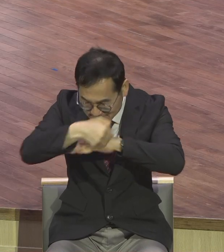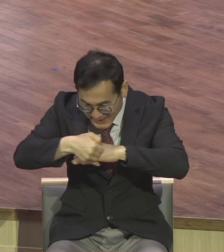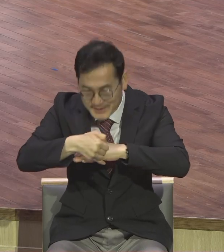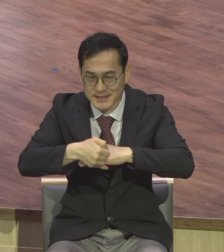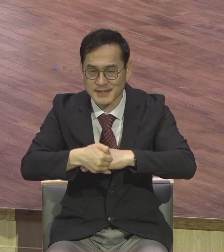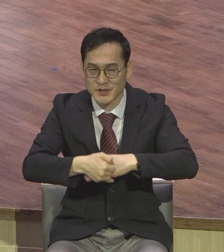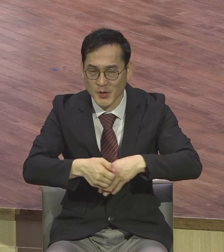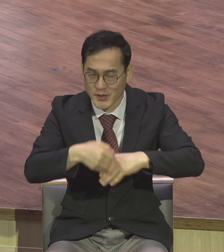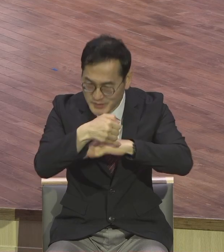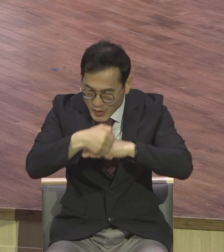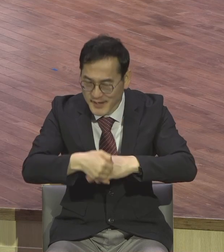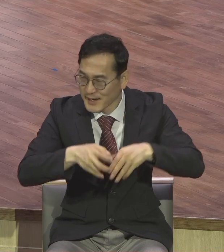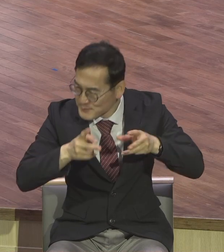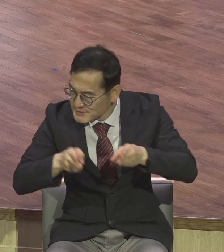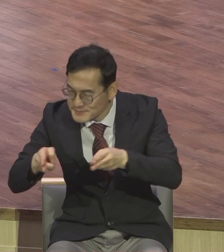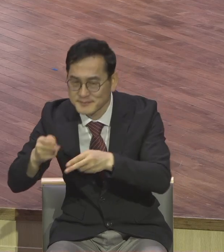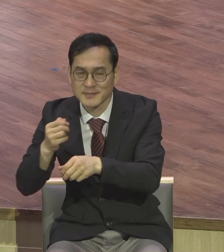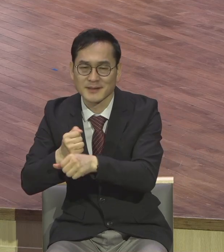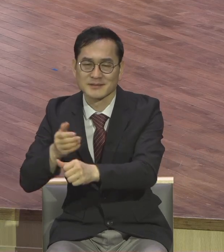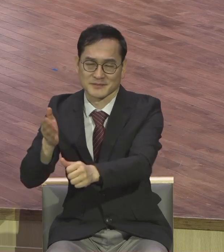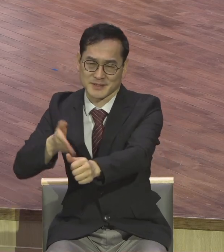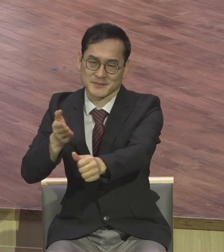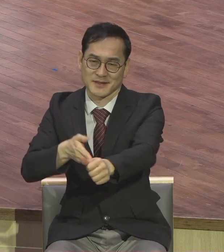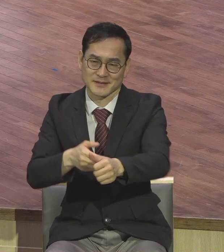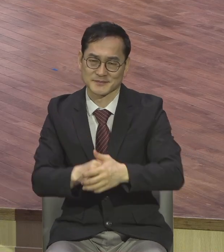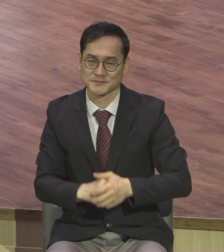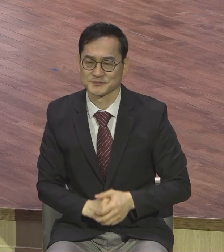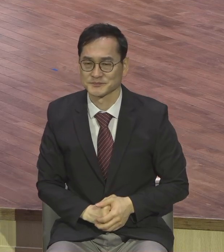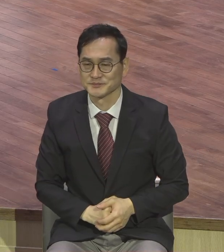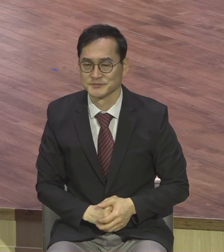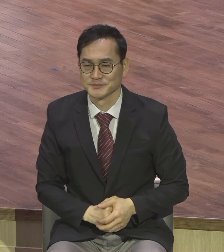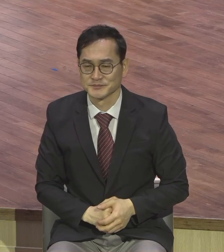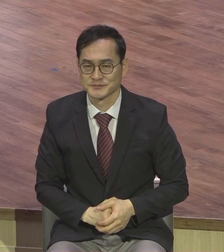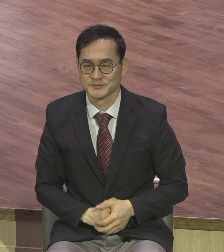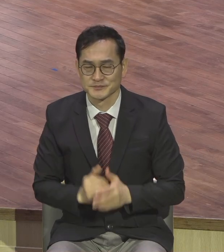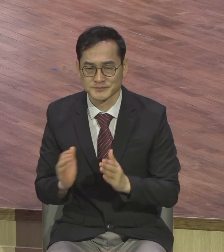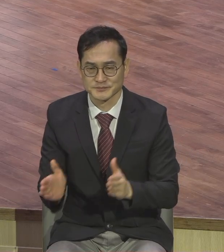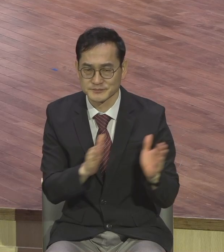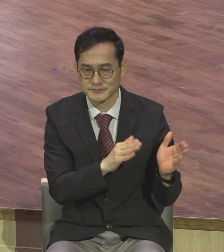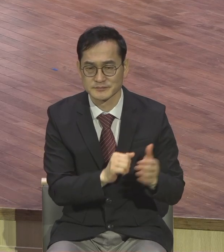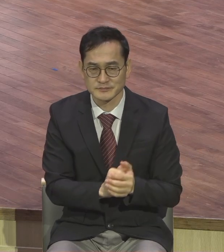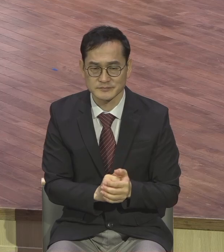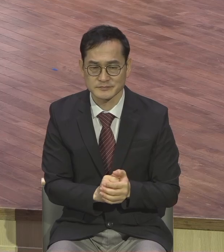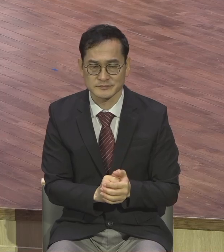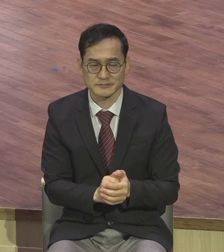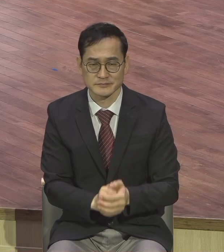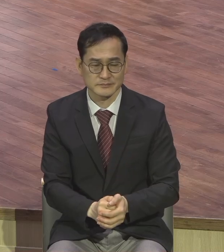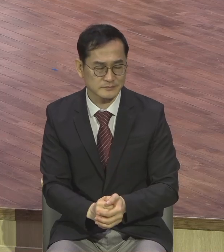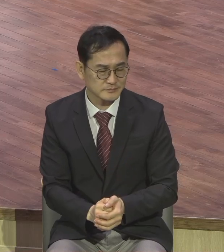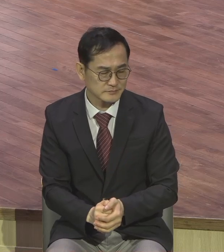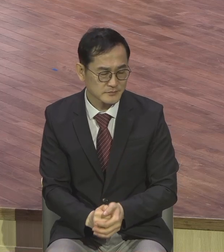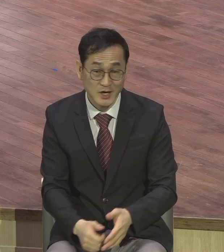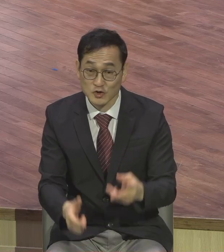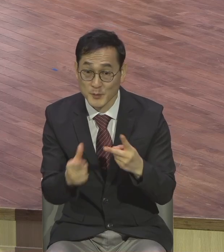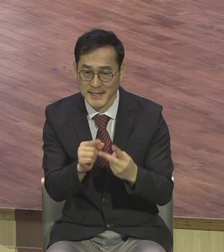그런 분들 다 되시기를 주님으로 축복합니다. 두 번째로 최선의 선택입니다.